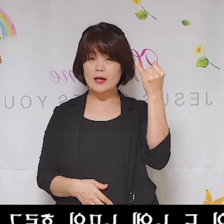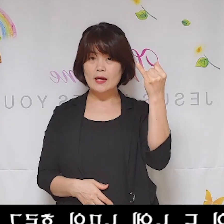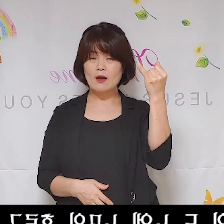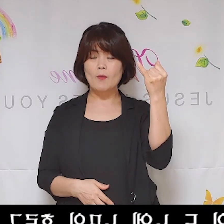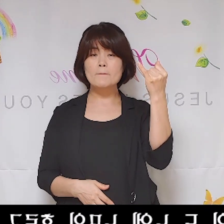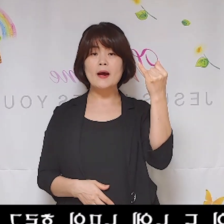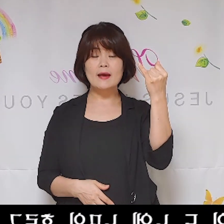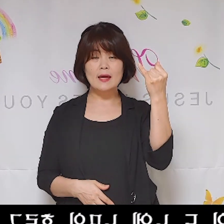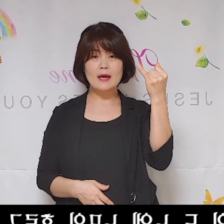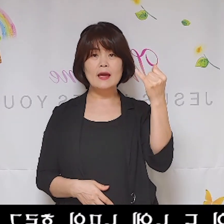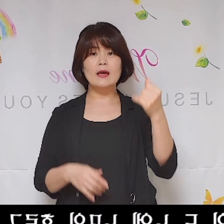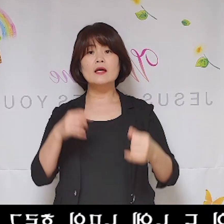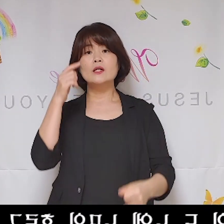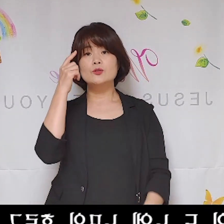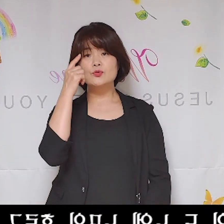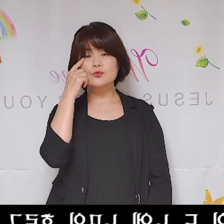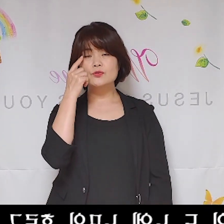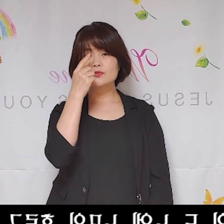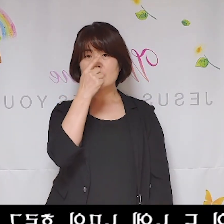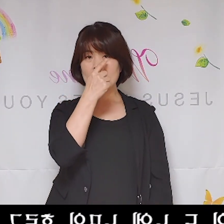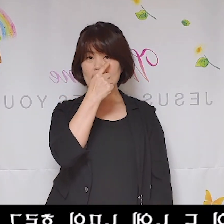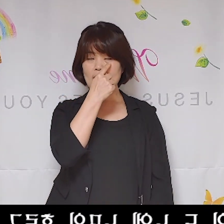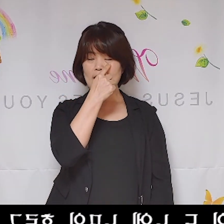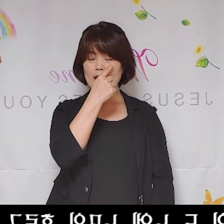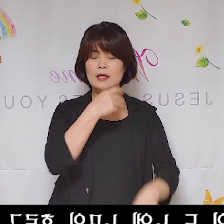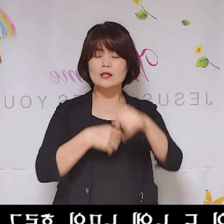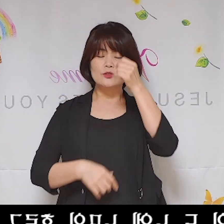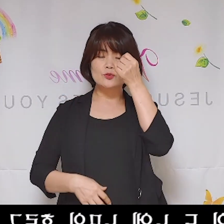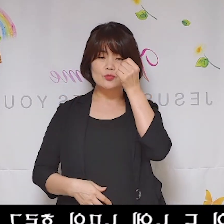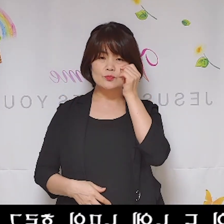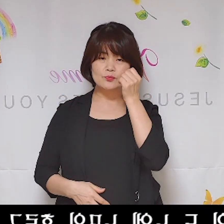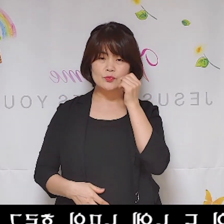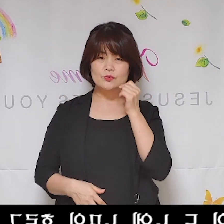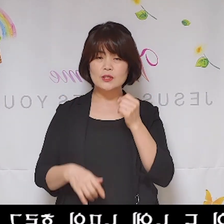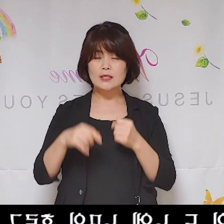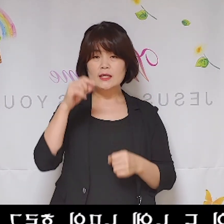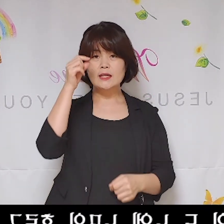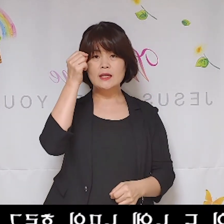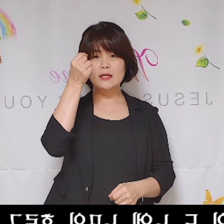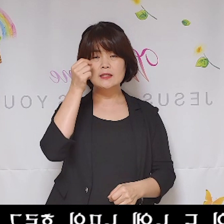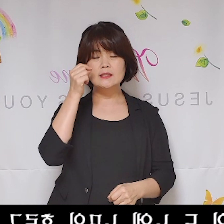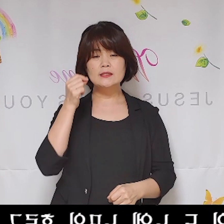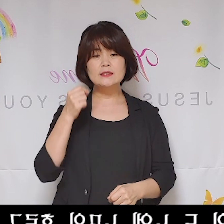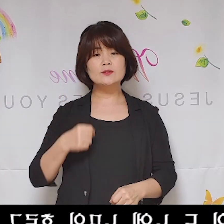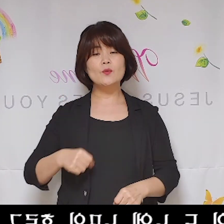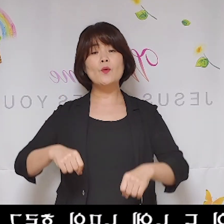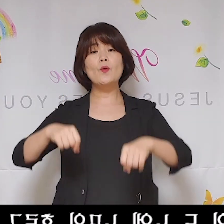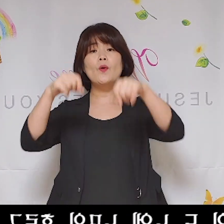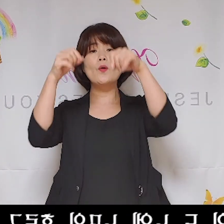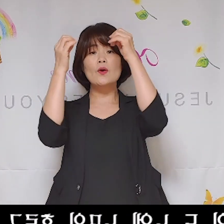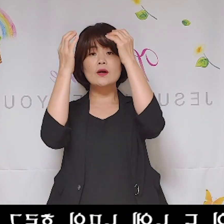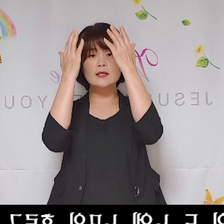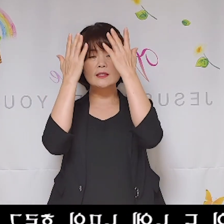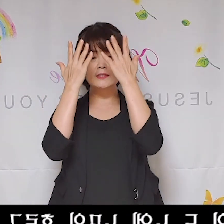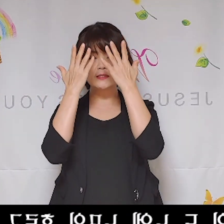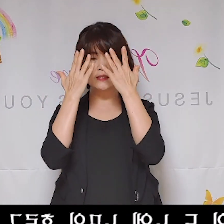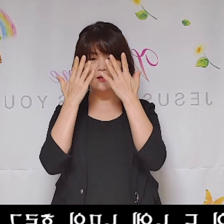그녀의 엄마의 두 눈에 눈물이 흐르고